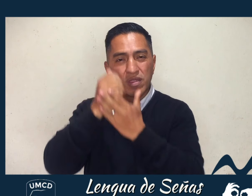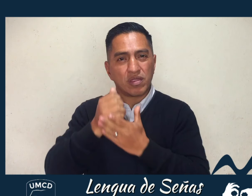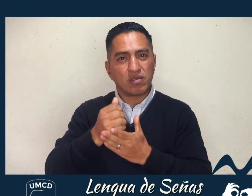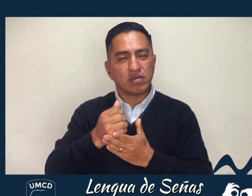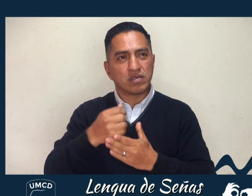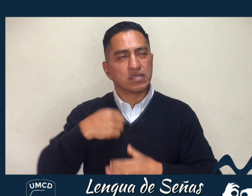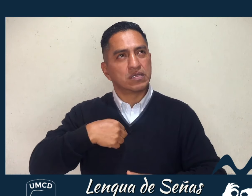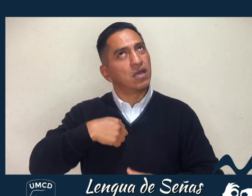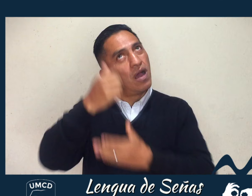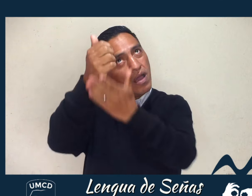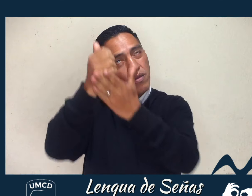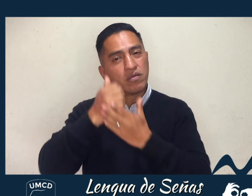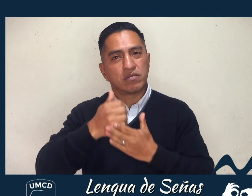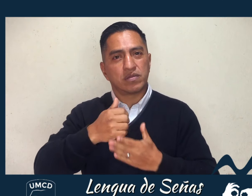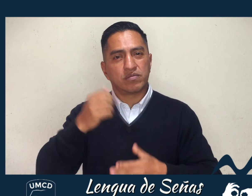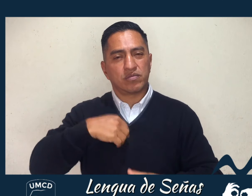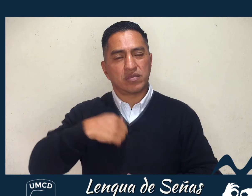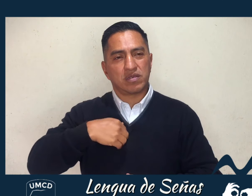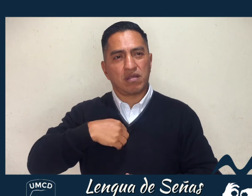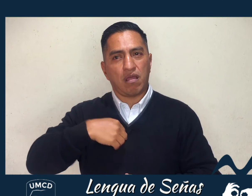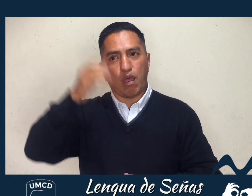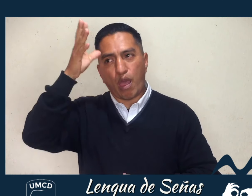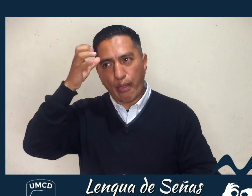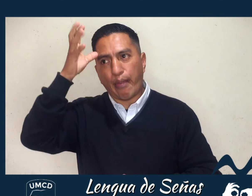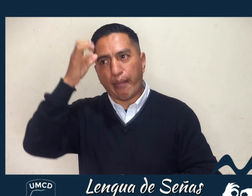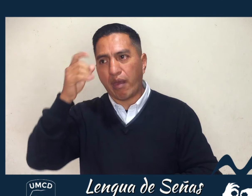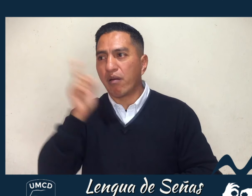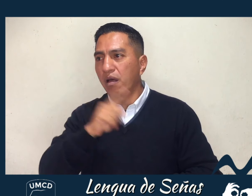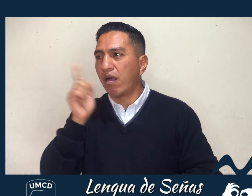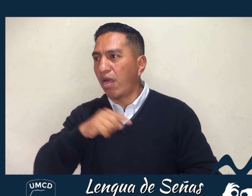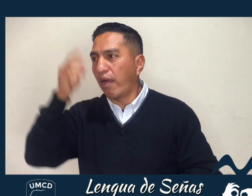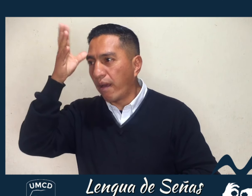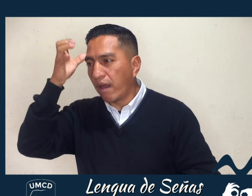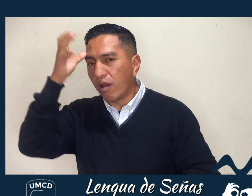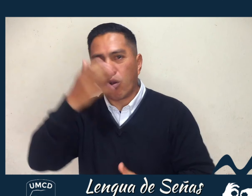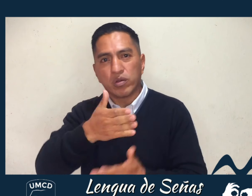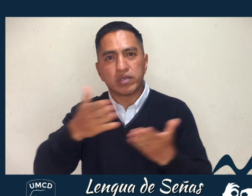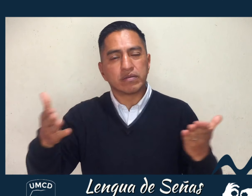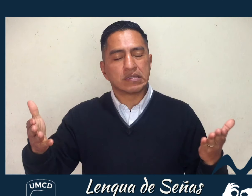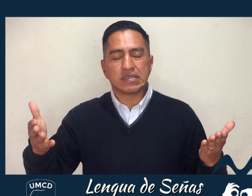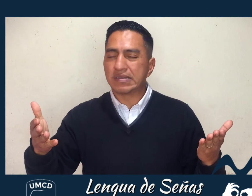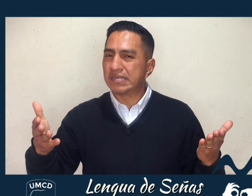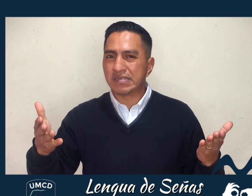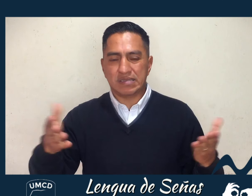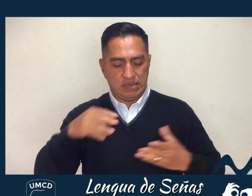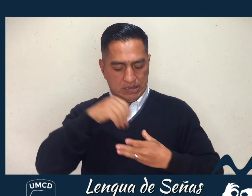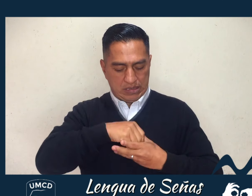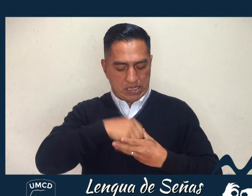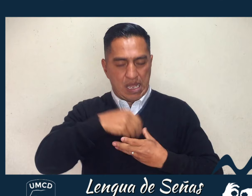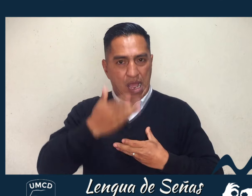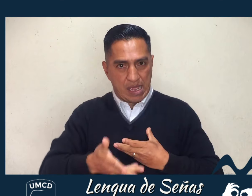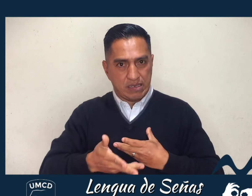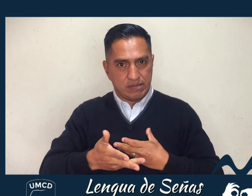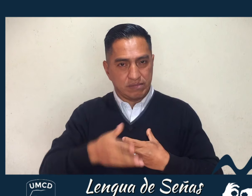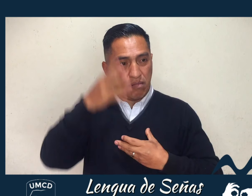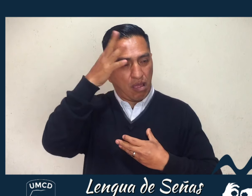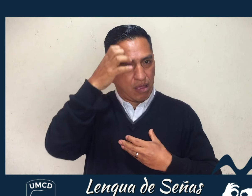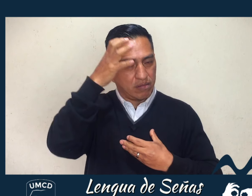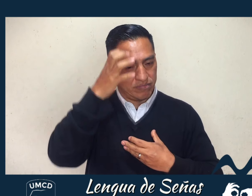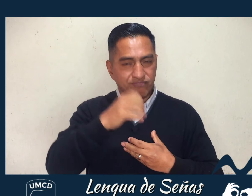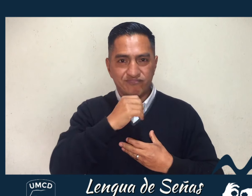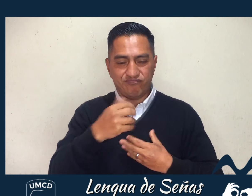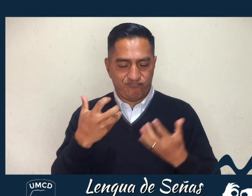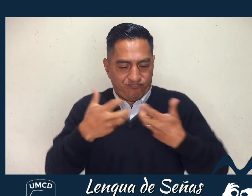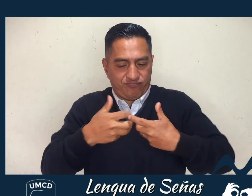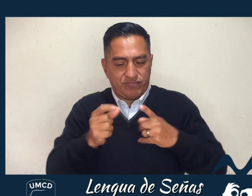haga conscientes de esas creencias falsas, de todo ese sistema que hay al interior nuestro que no corresponde